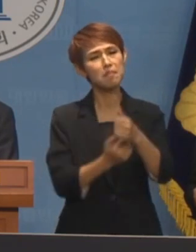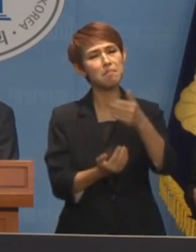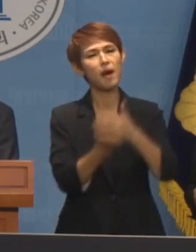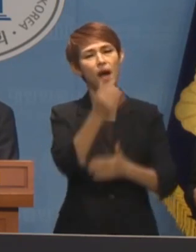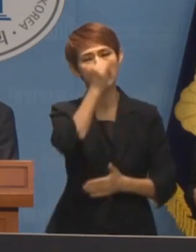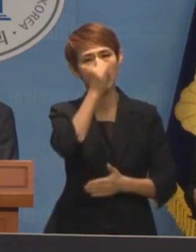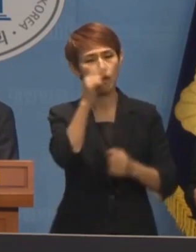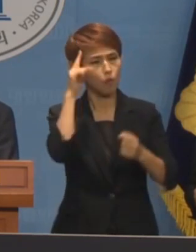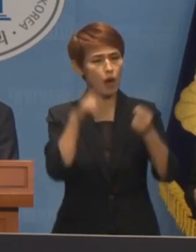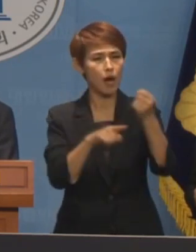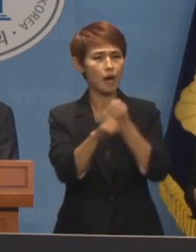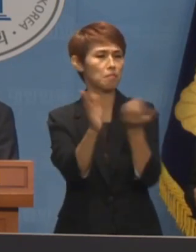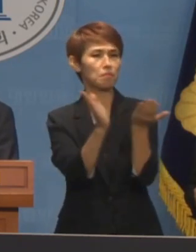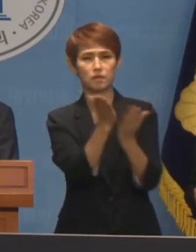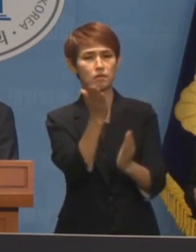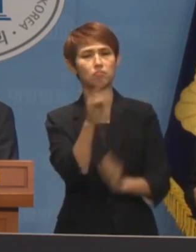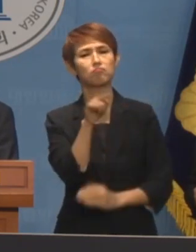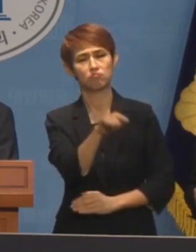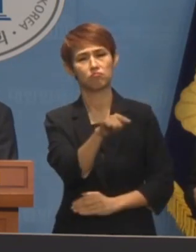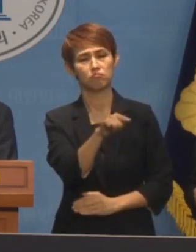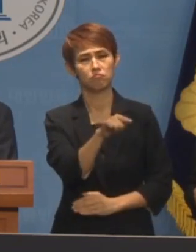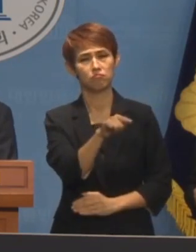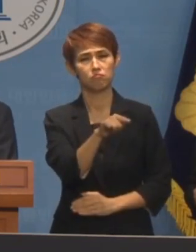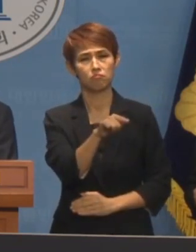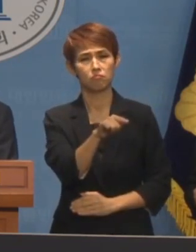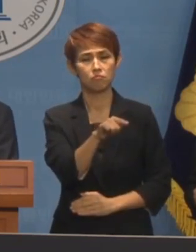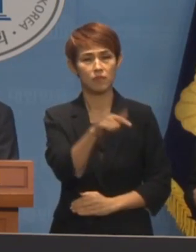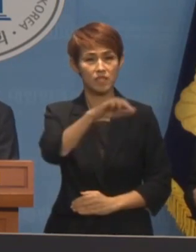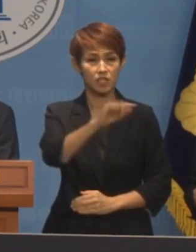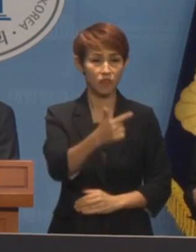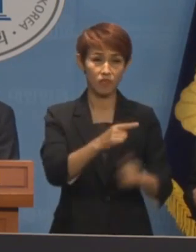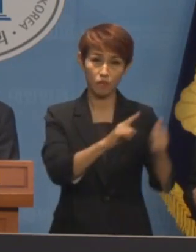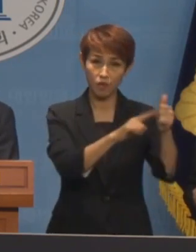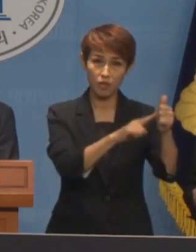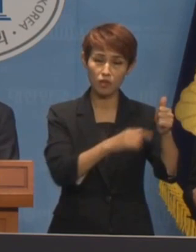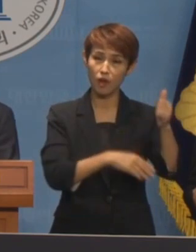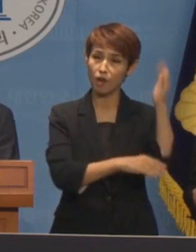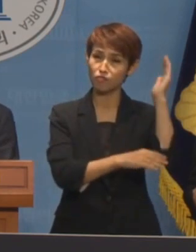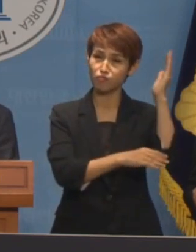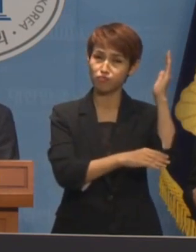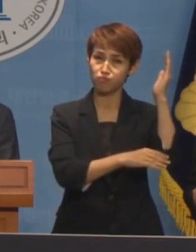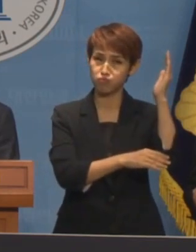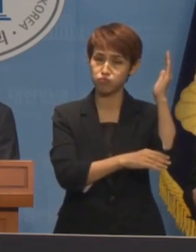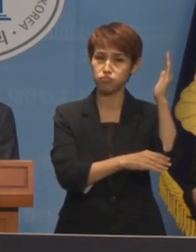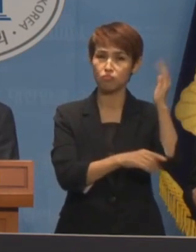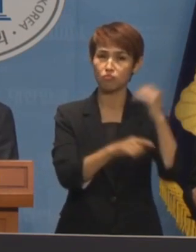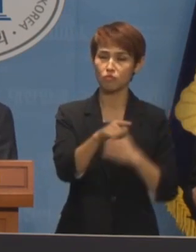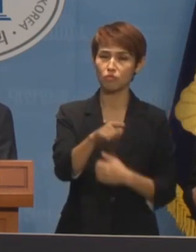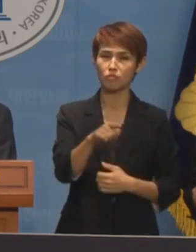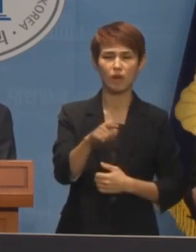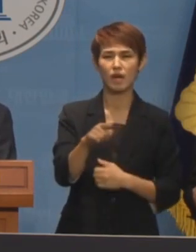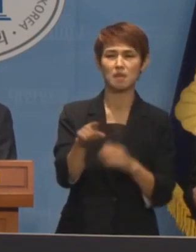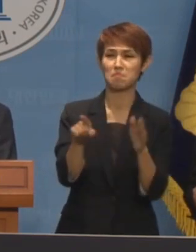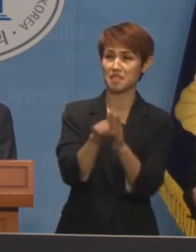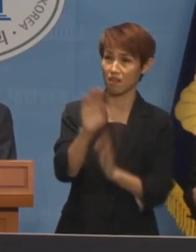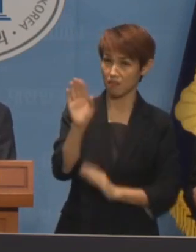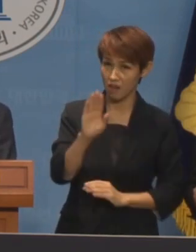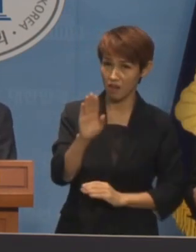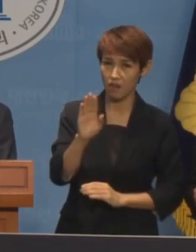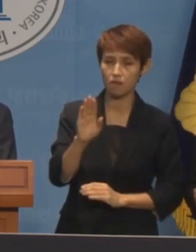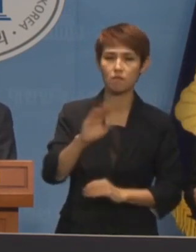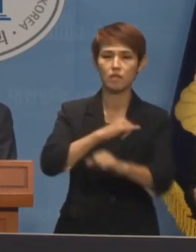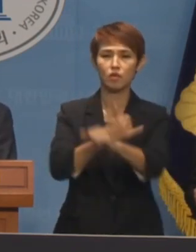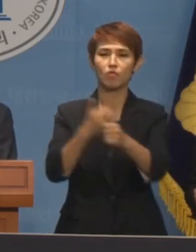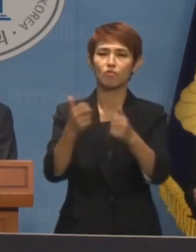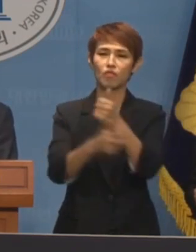비과학적 주장 위에 서 있는 신념일 뿐인데, 천하람 의원은 자기 주장이 그런 신념을 믿지 않는다고 해서